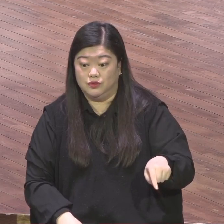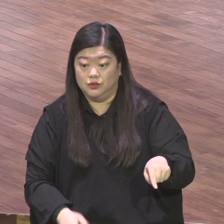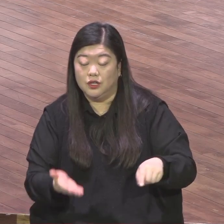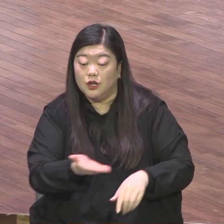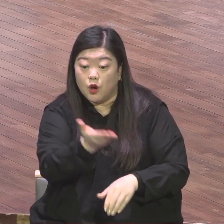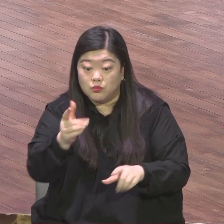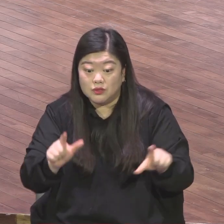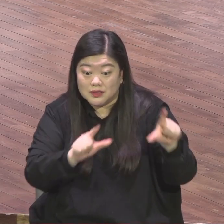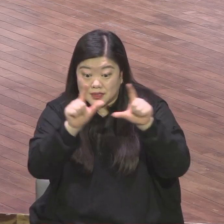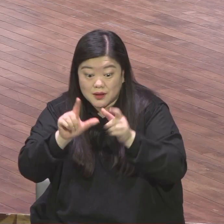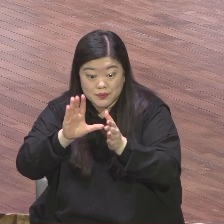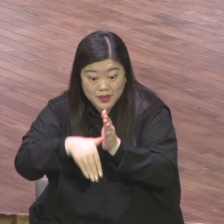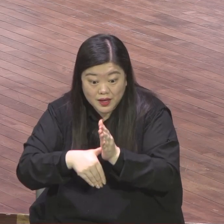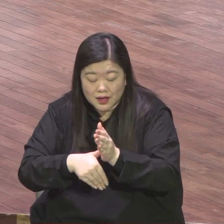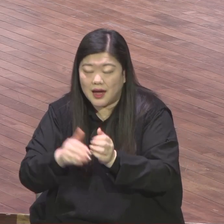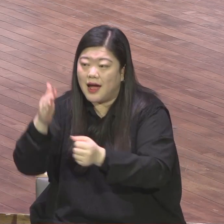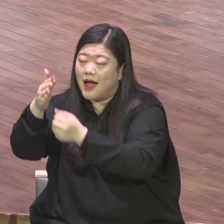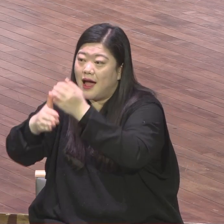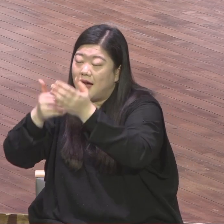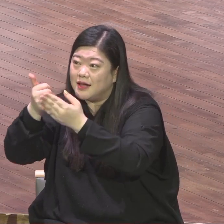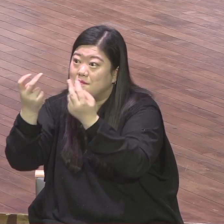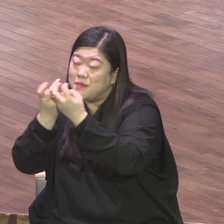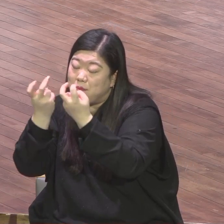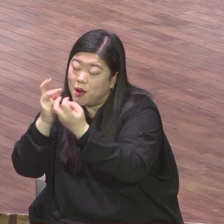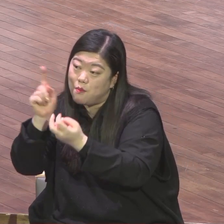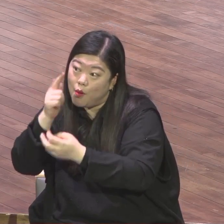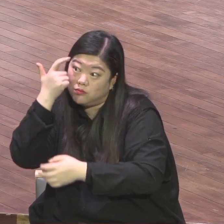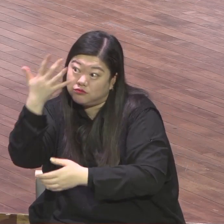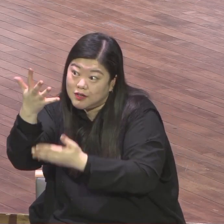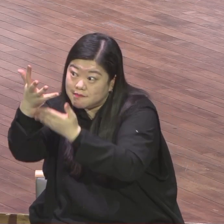것이 예배자의 가장 큰 축복이다.